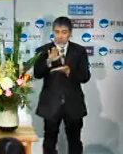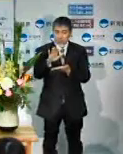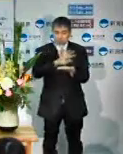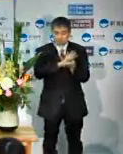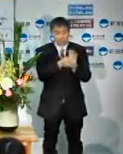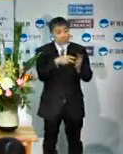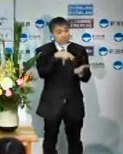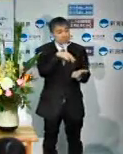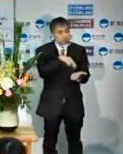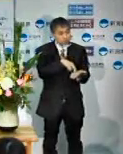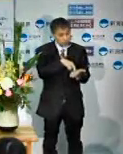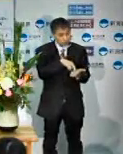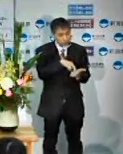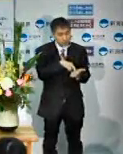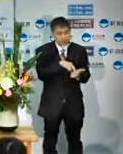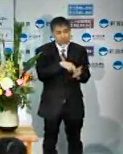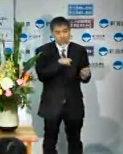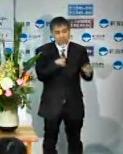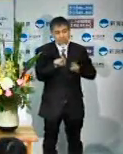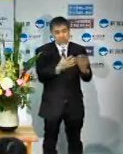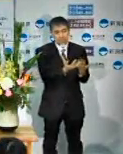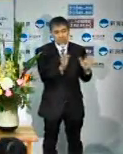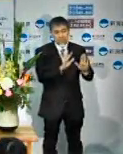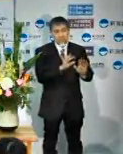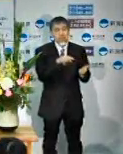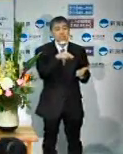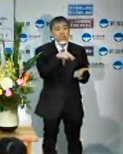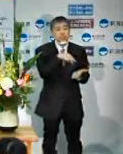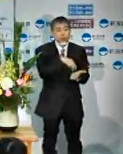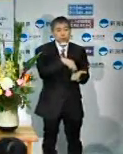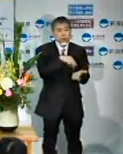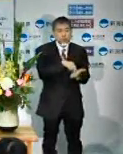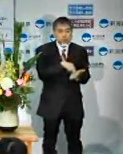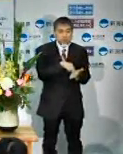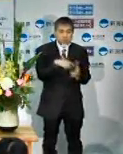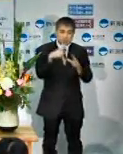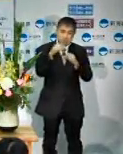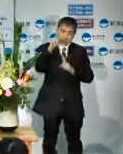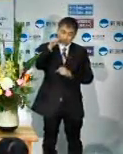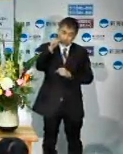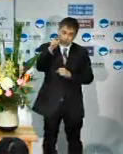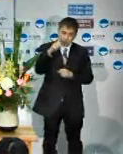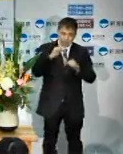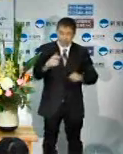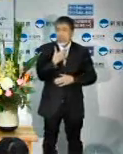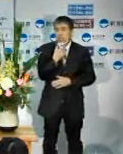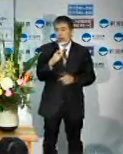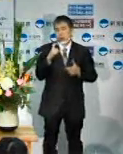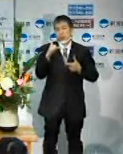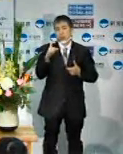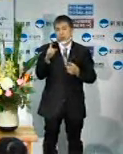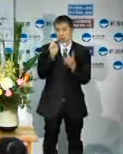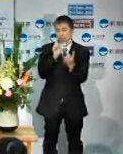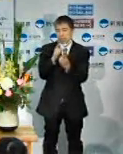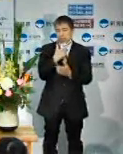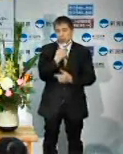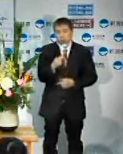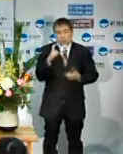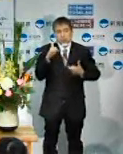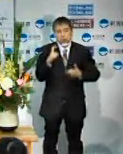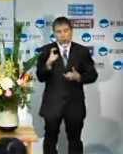県側としてはというか、まあ、自治体側としてその逆に国の方にですね、まあ、どういうことをしてほしいとか、どういう対応してほしいとか